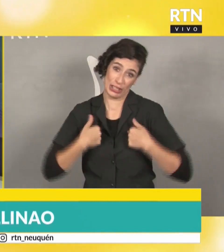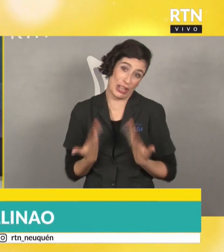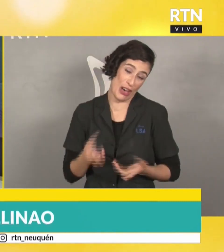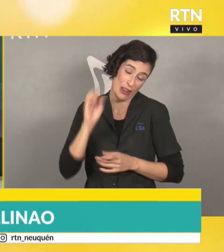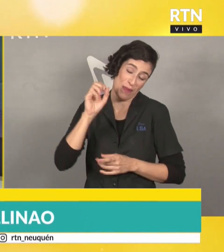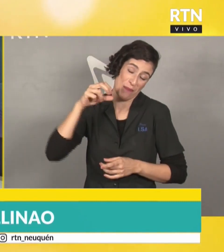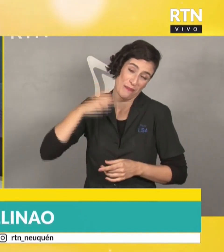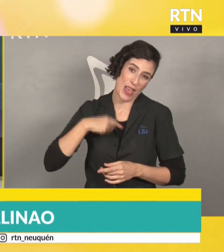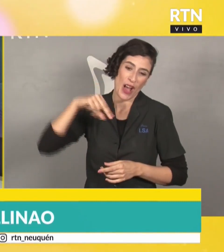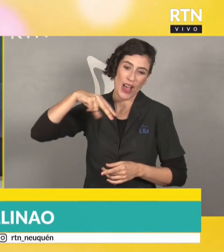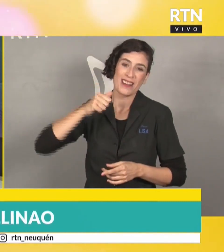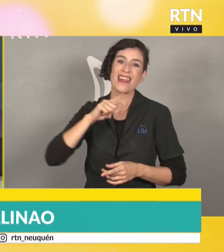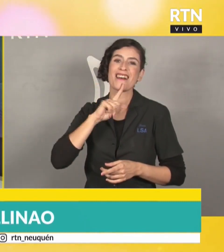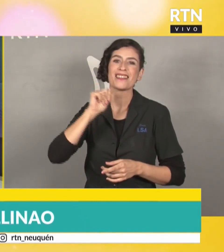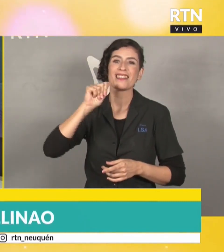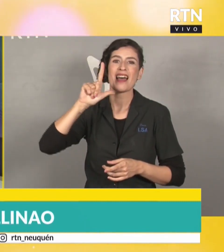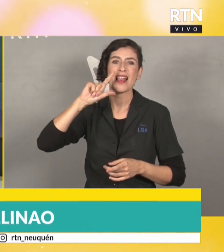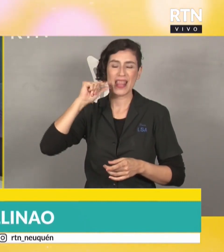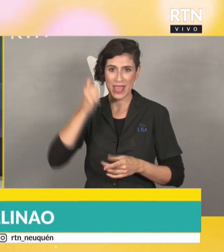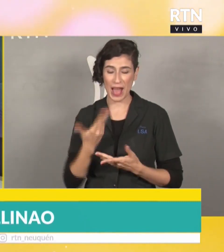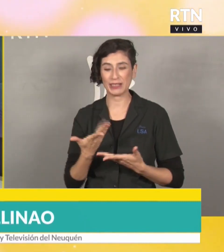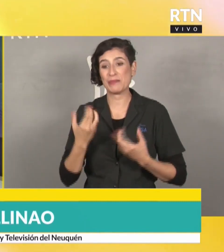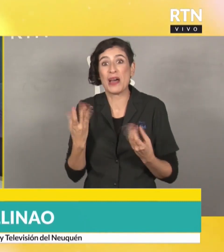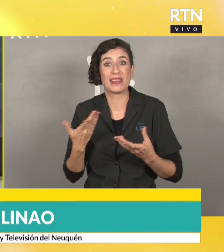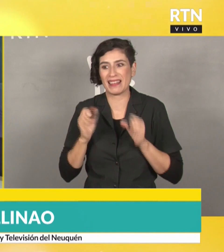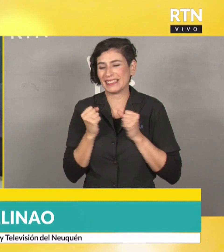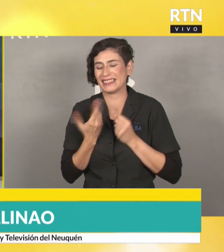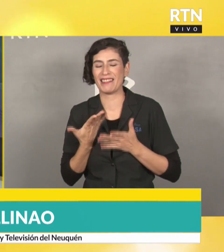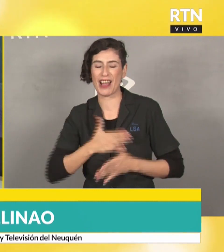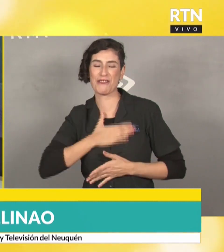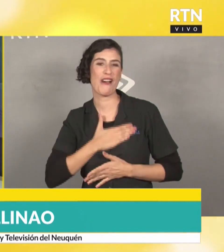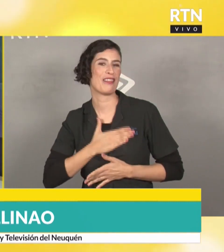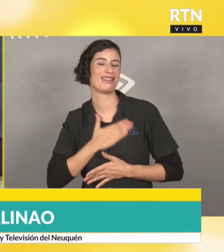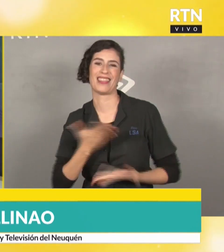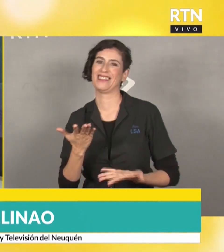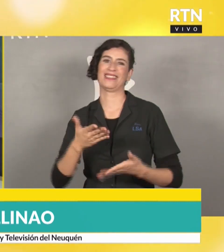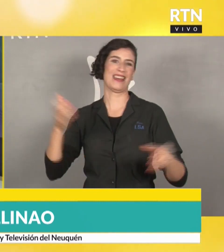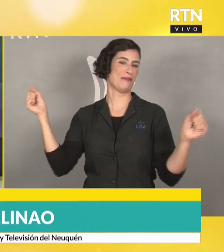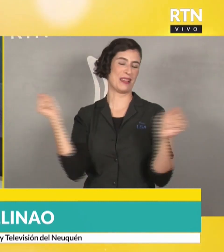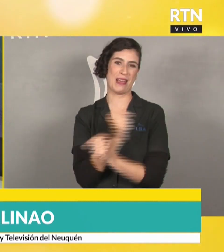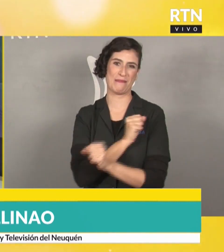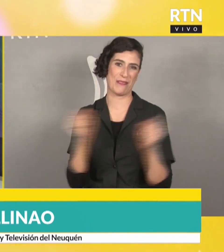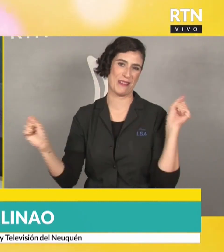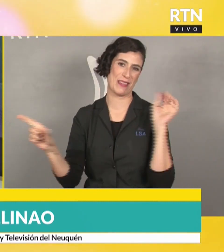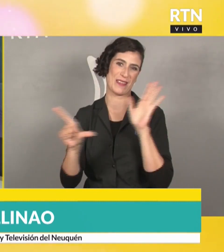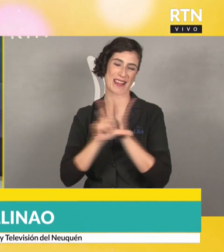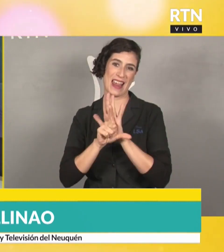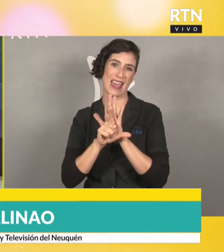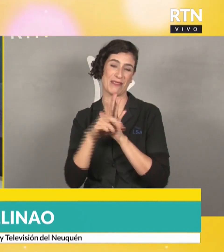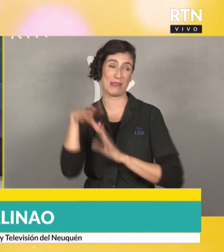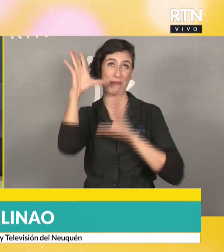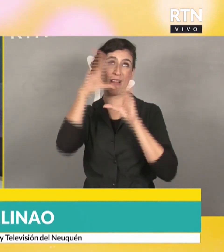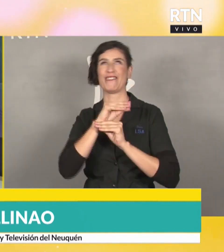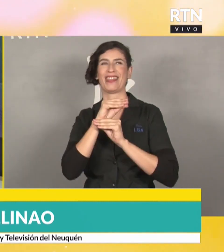reconociendo, pero porque bueno, estábamos muy contentos de celebrar la sanción de lengua de señas en el